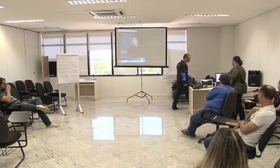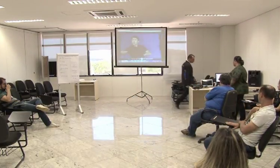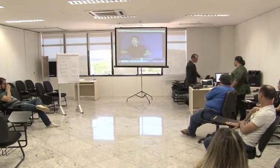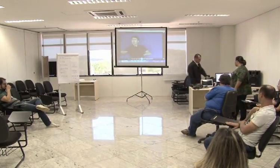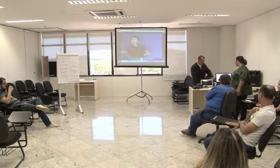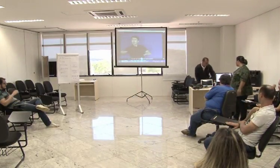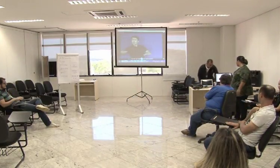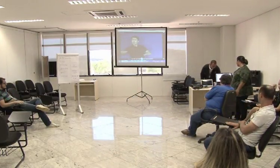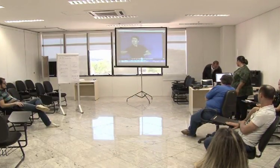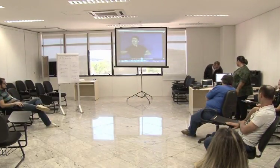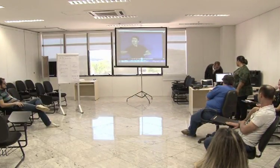Então...